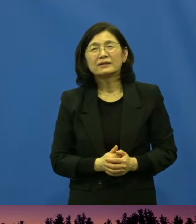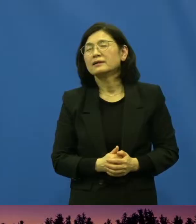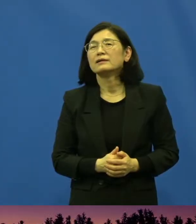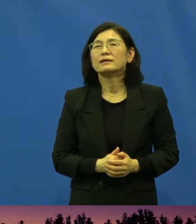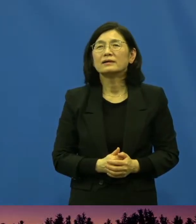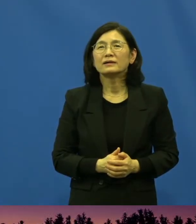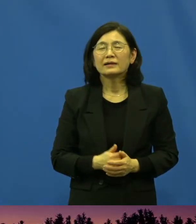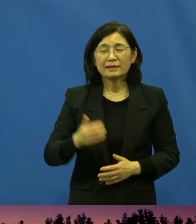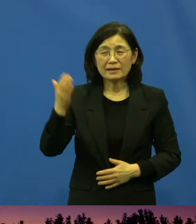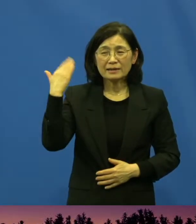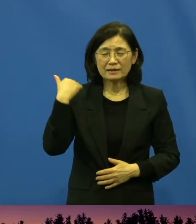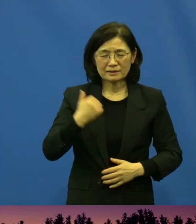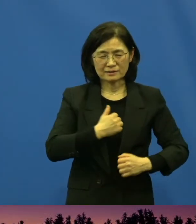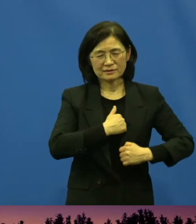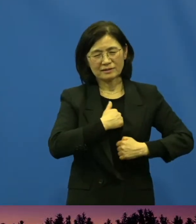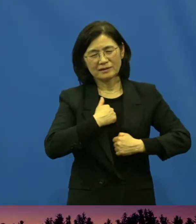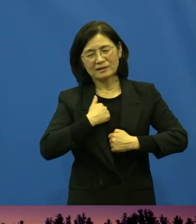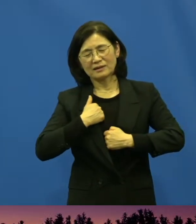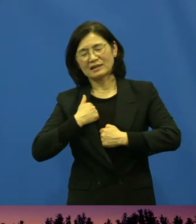게으르고 나태하고